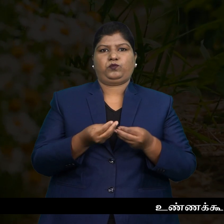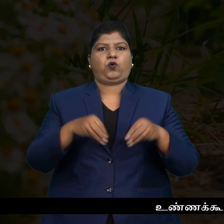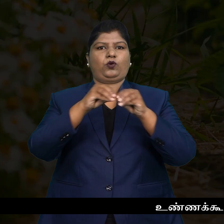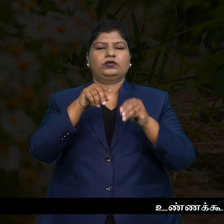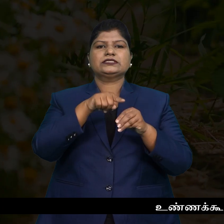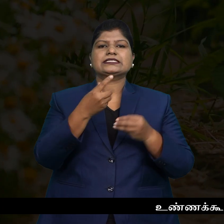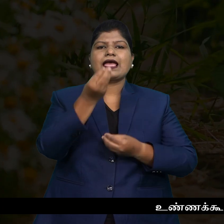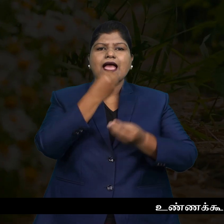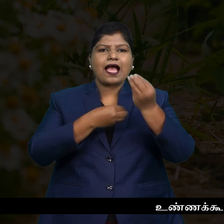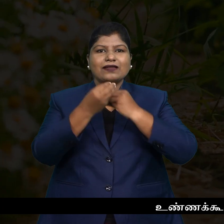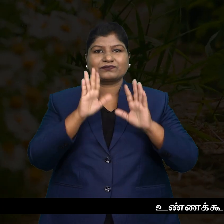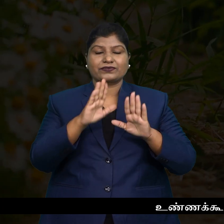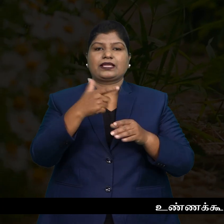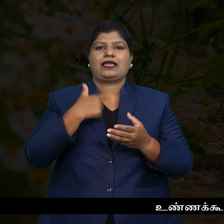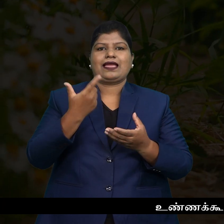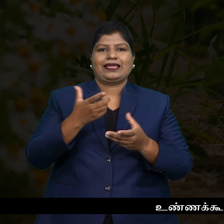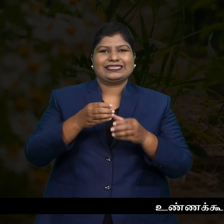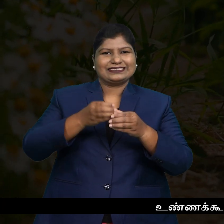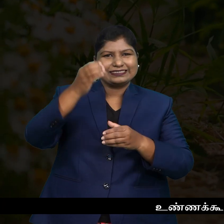பாகங்கள் உள்ளன.